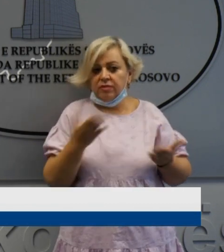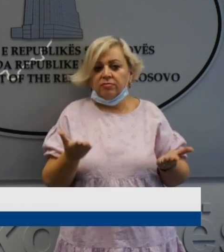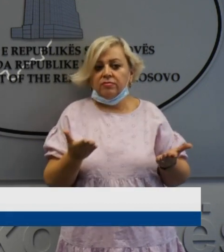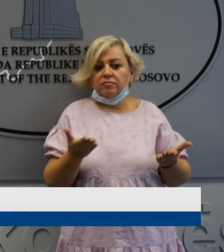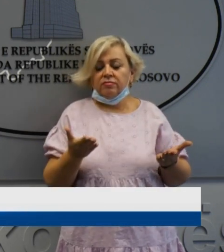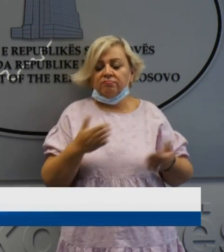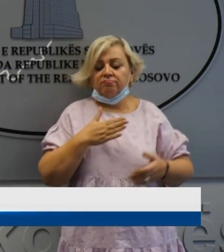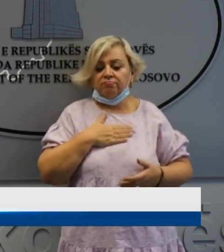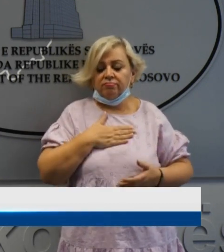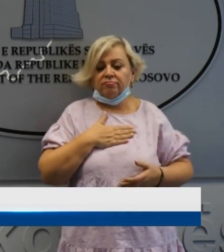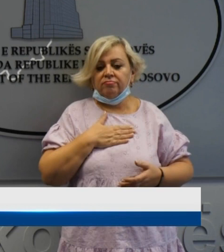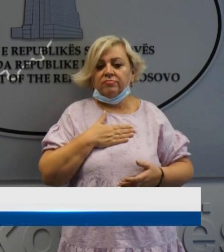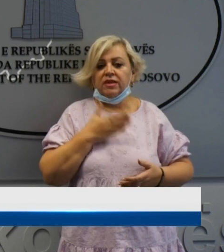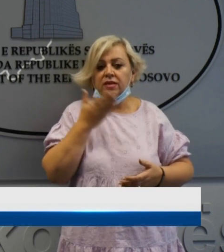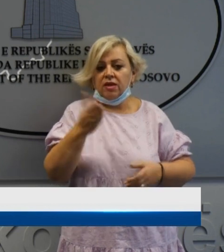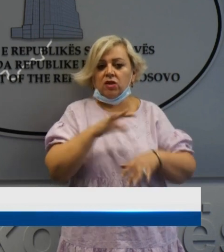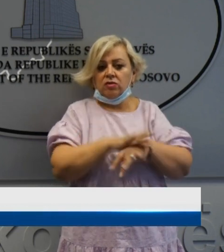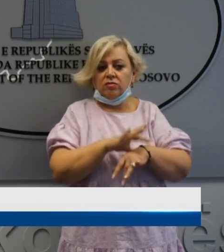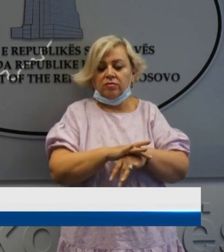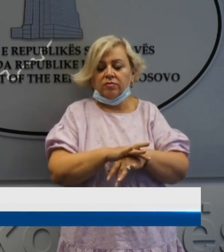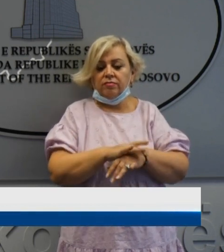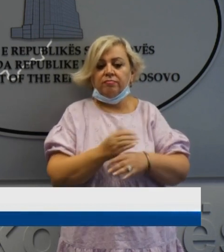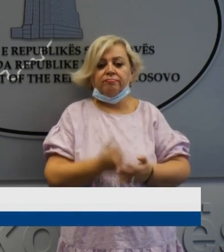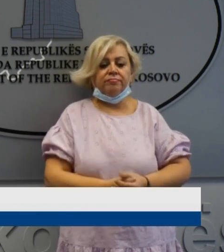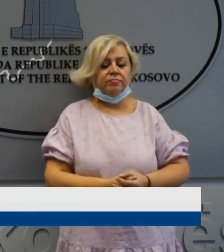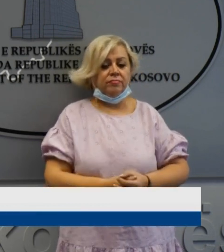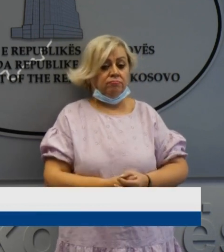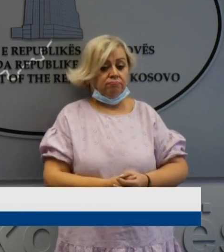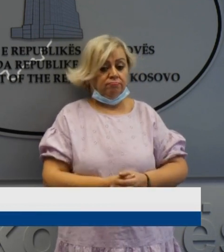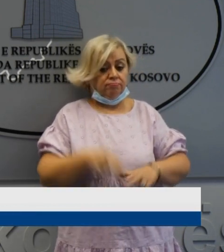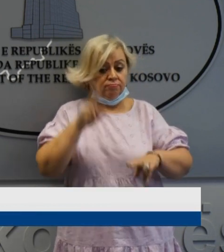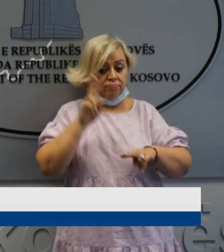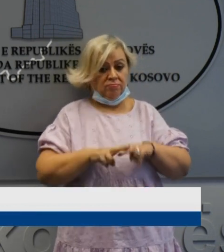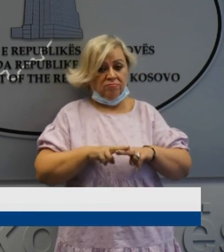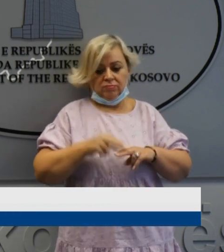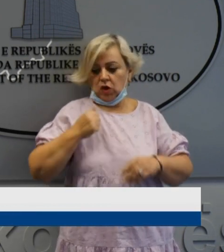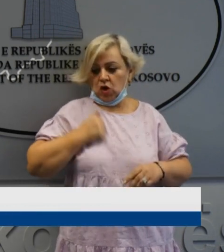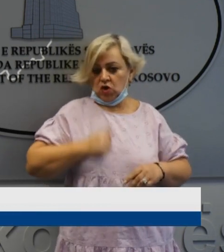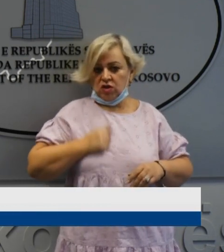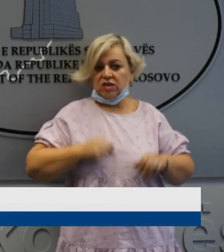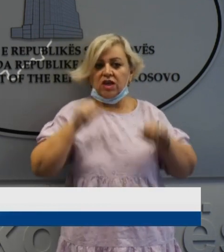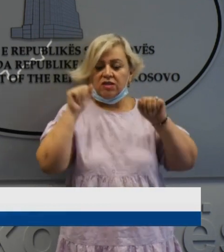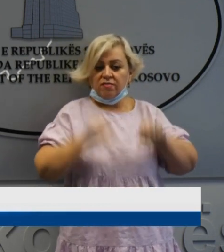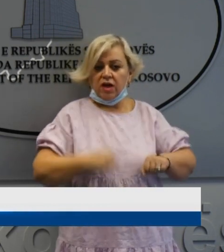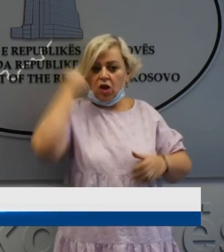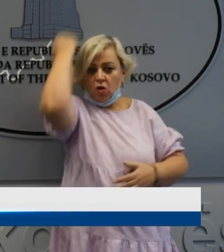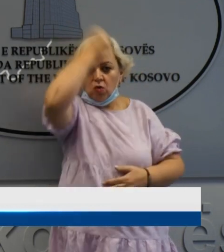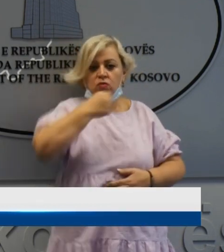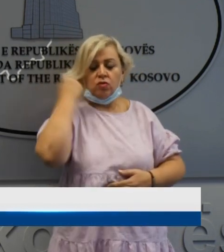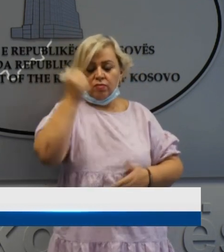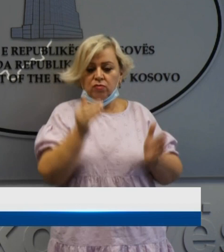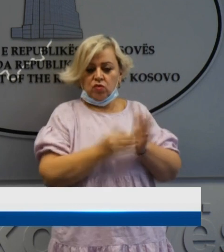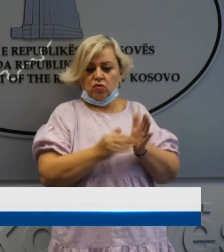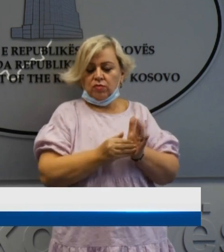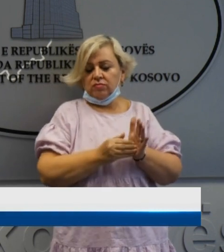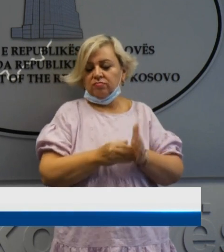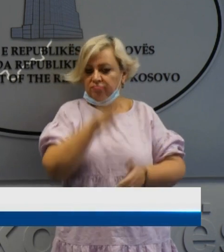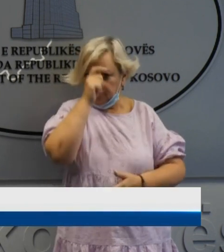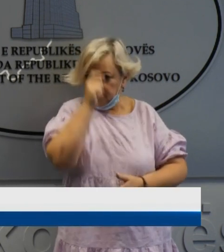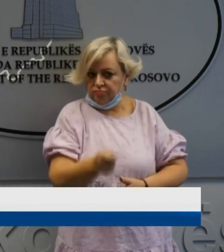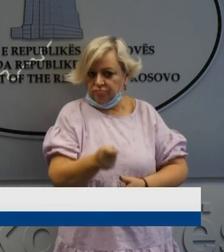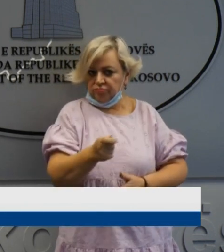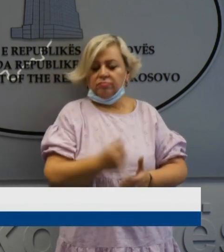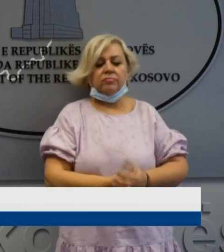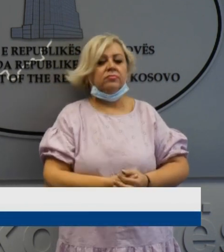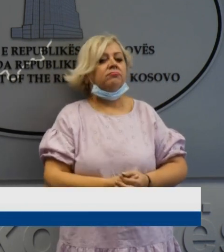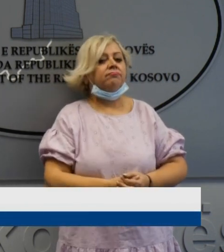mund të bëjmë ne edhe ata. Masat e ndërmarra të shtunën nga qeveria e Kosovës duhet respektuar